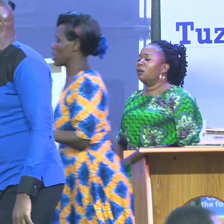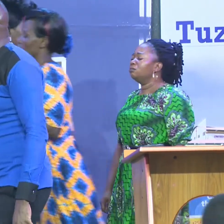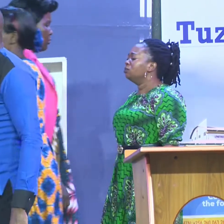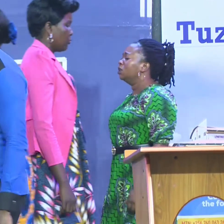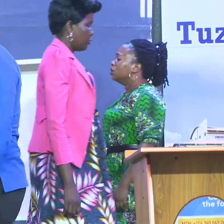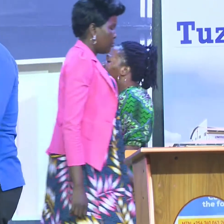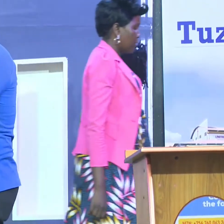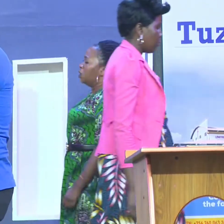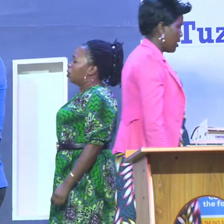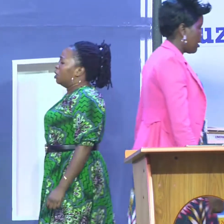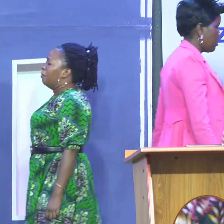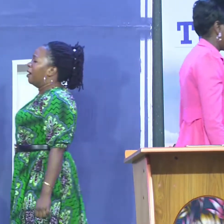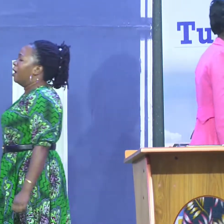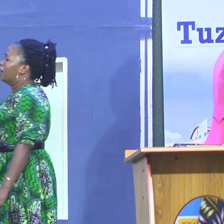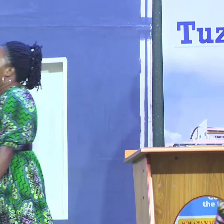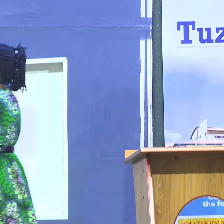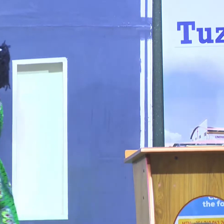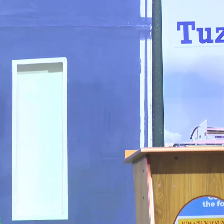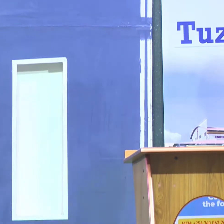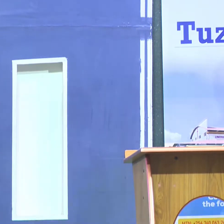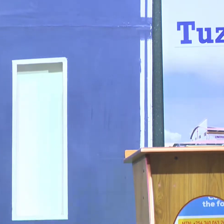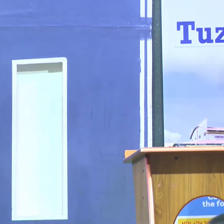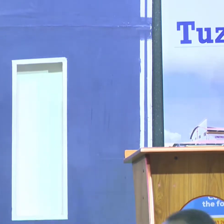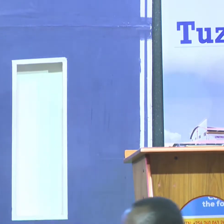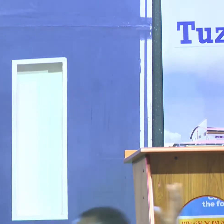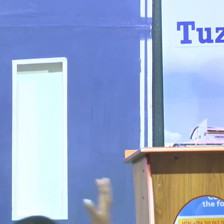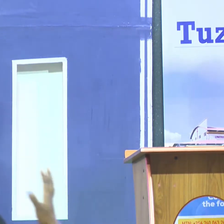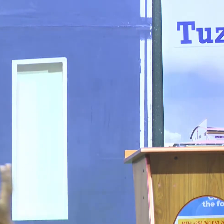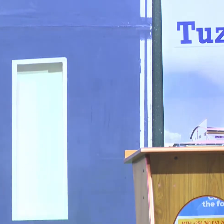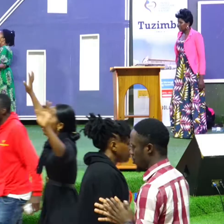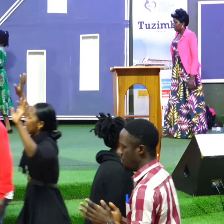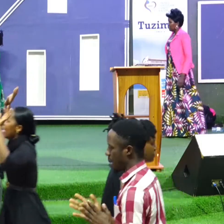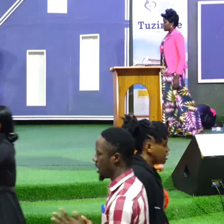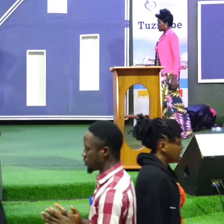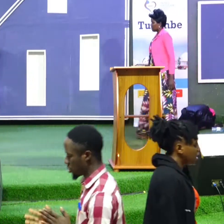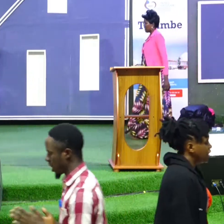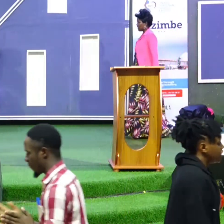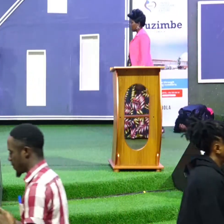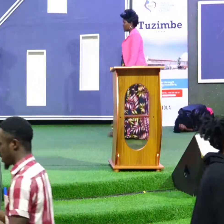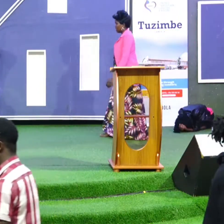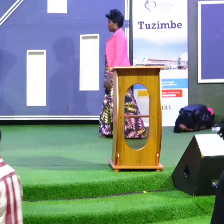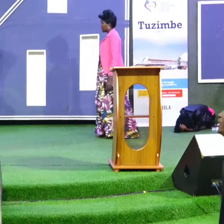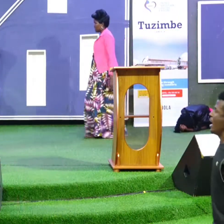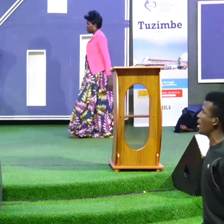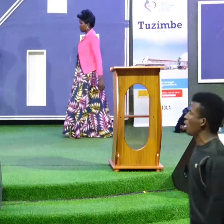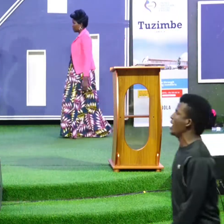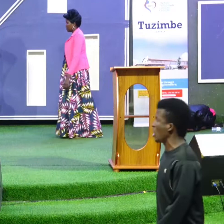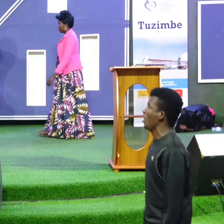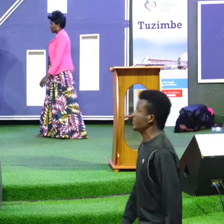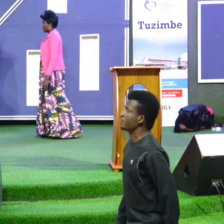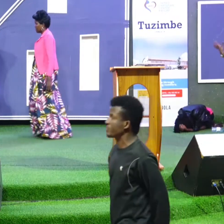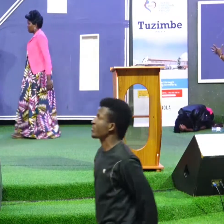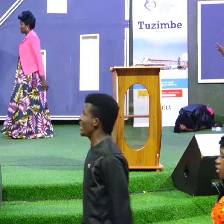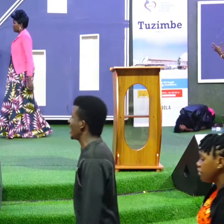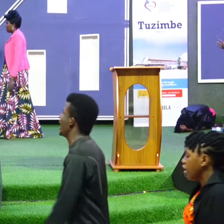kya Isaya esula ya 45 okuviira ddala ku lunyiriri olusooka taata n'oyogera n'ogamba eryoyo gwe